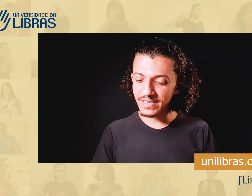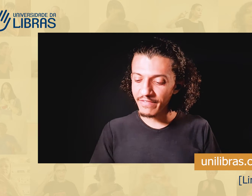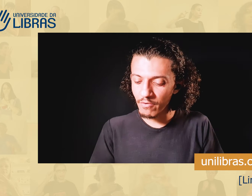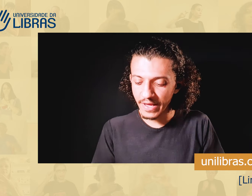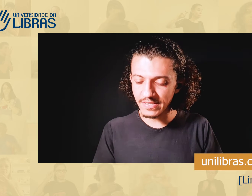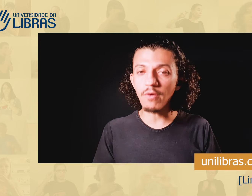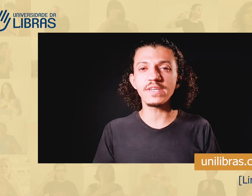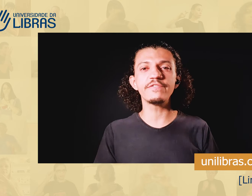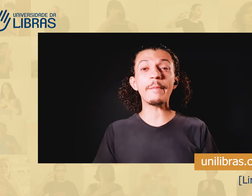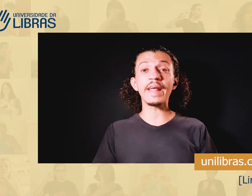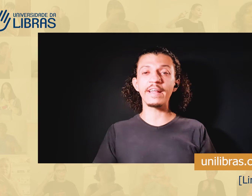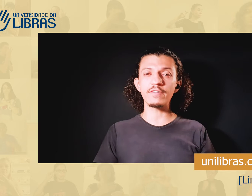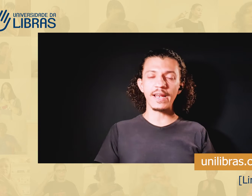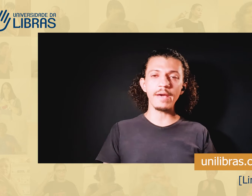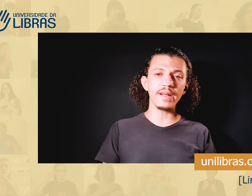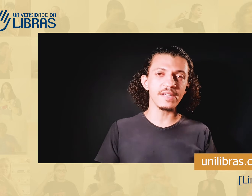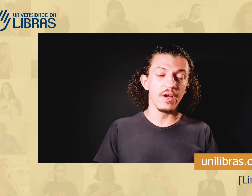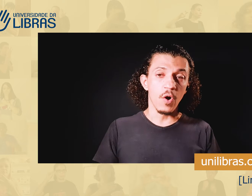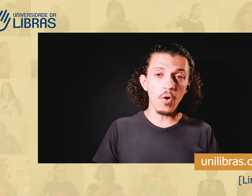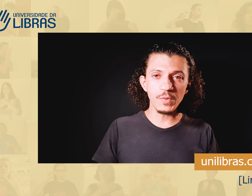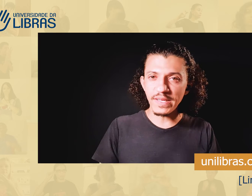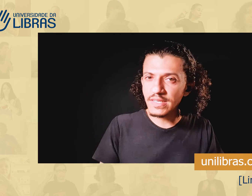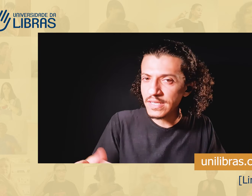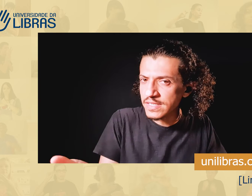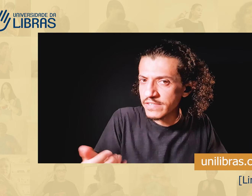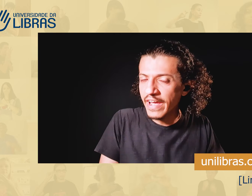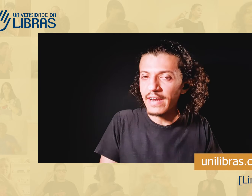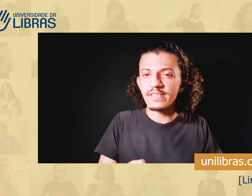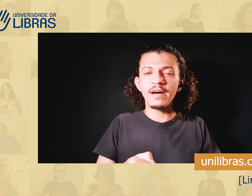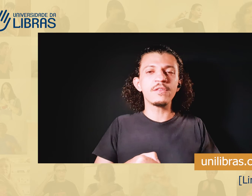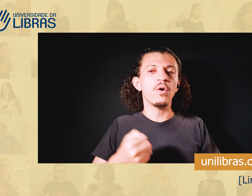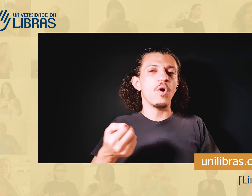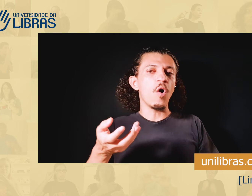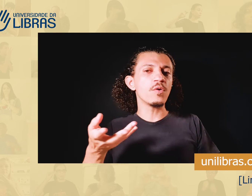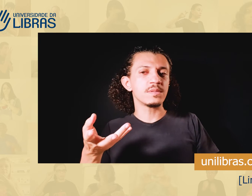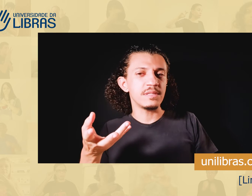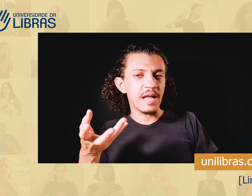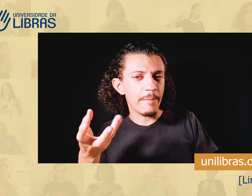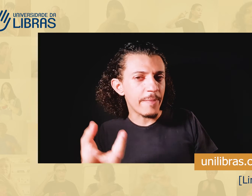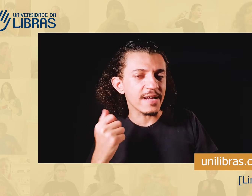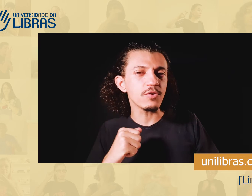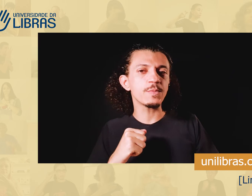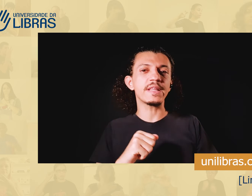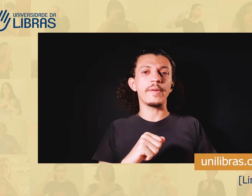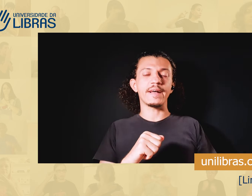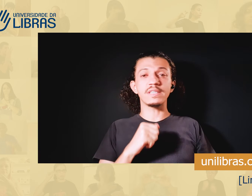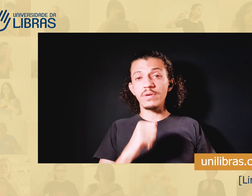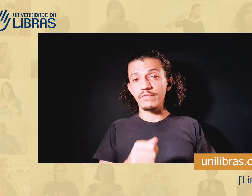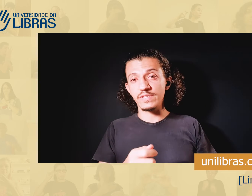de escrever qualquer sinal que você estiver aprendendo da Libras, ou de pesquisas que você estiver realizando, ou na preparação de uma interpretação que você